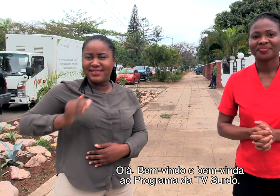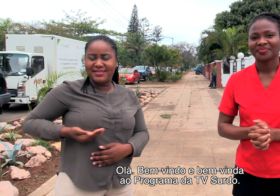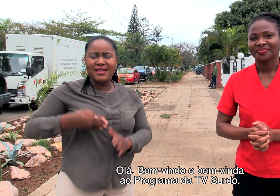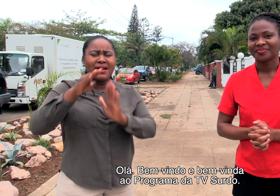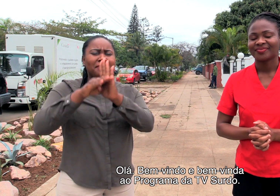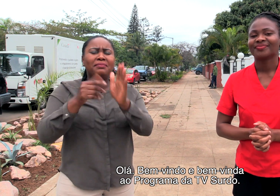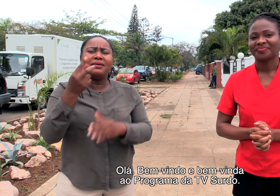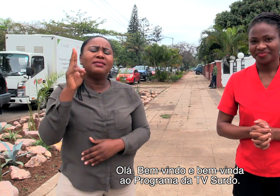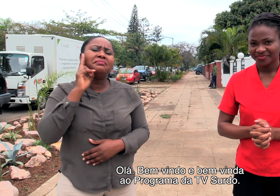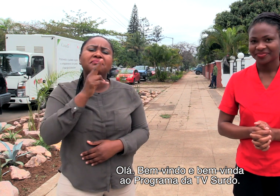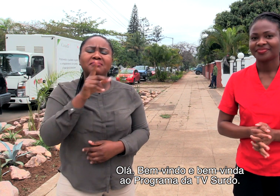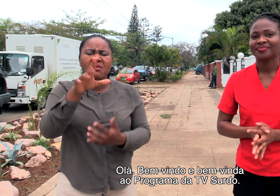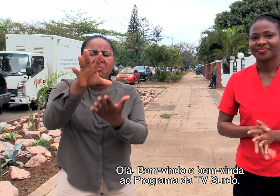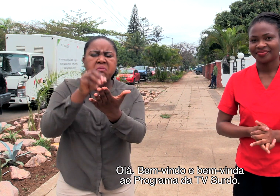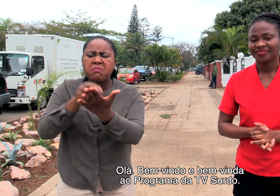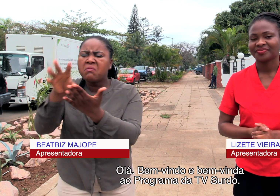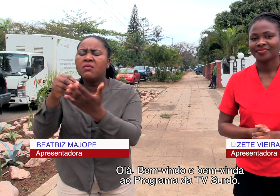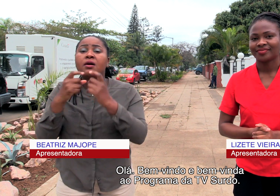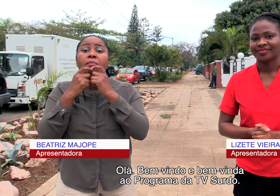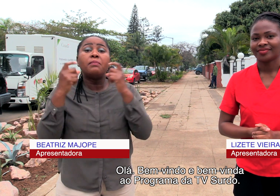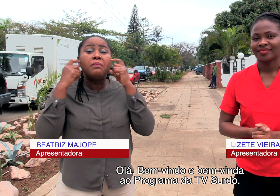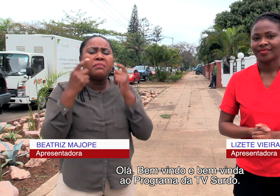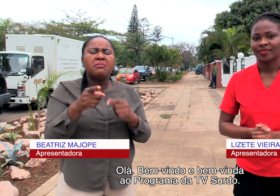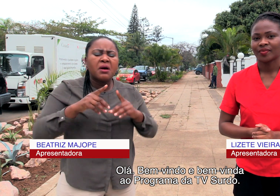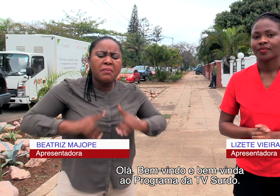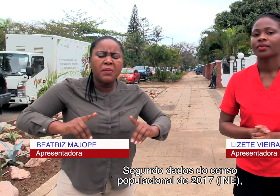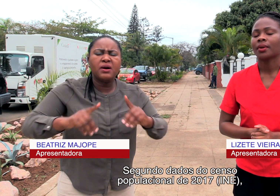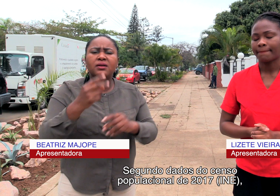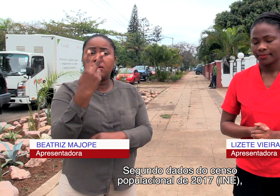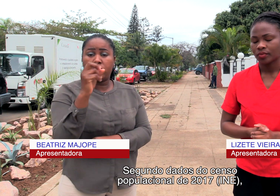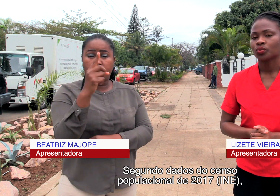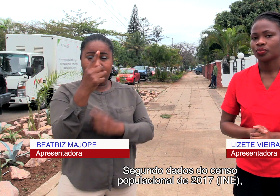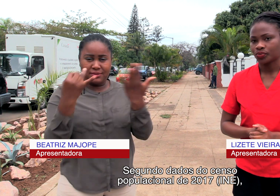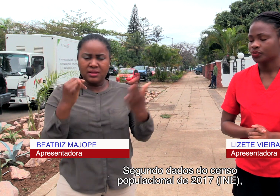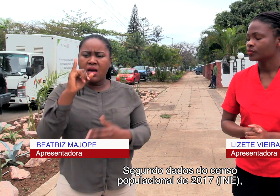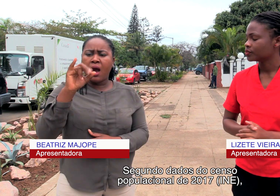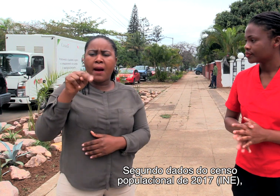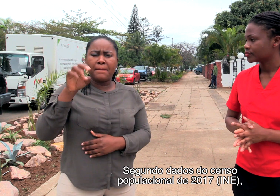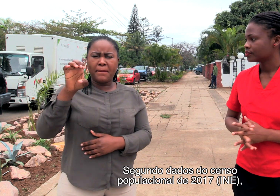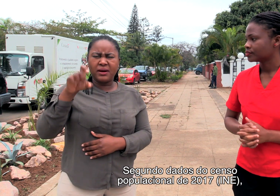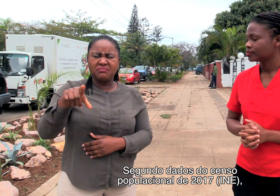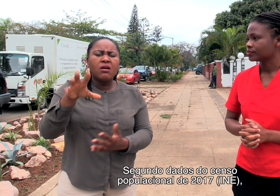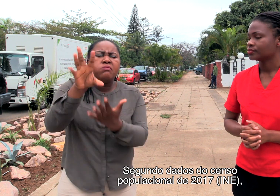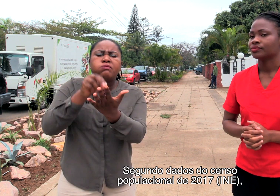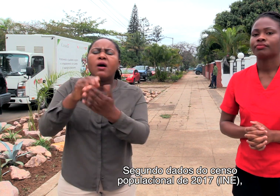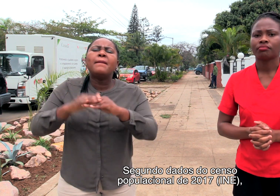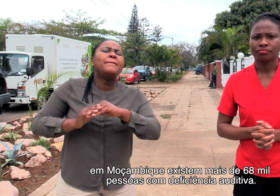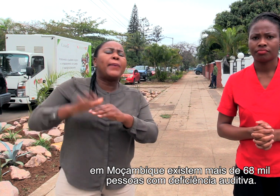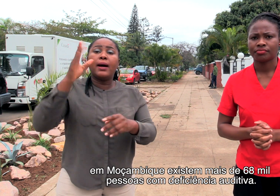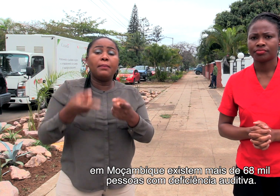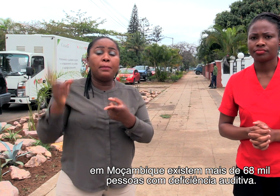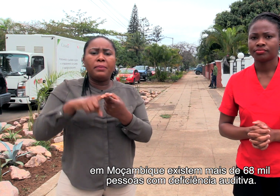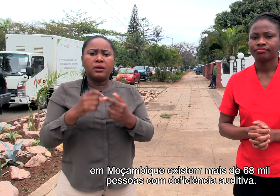Olá, bem-vindo e bem-vinda ao programa da TV Surdo. Segundo dados do Censo Populacional de 2017,